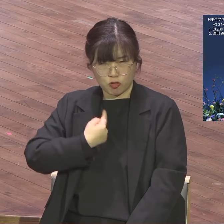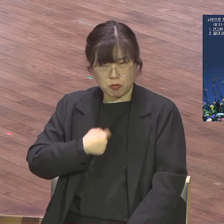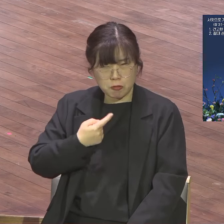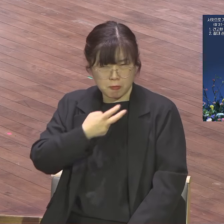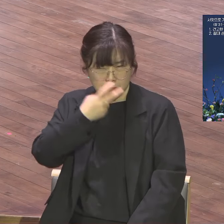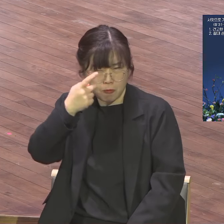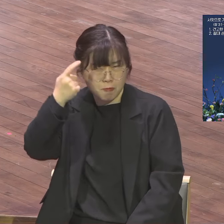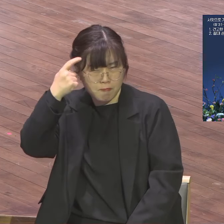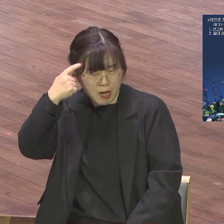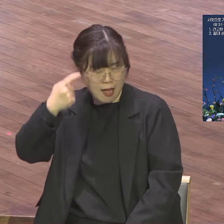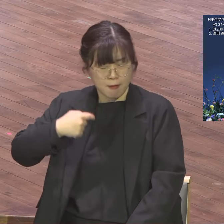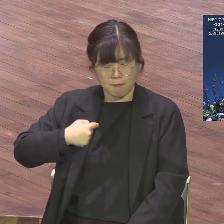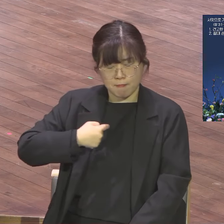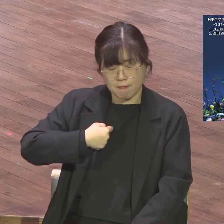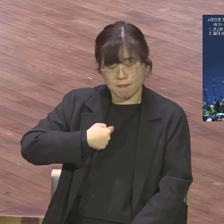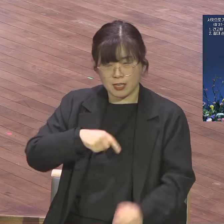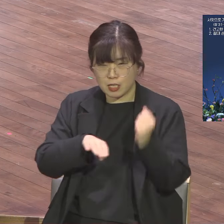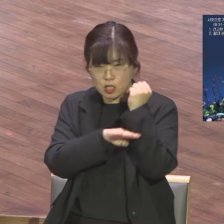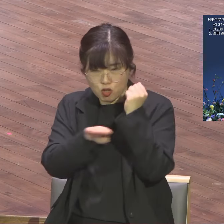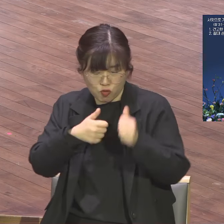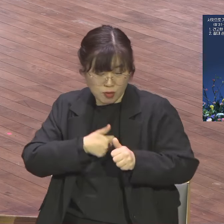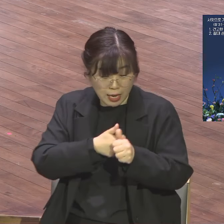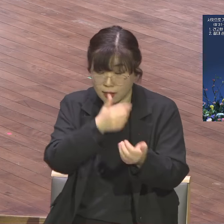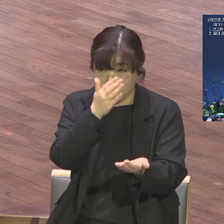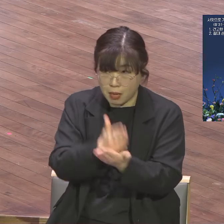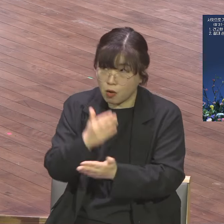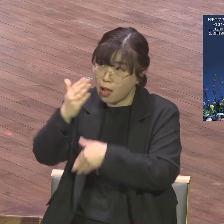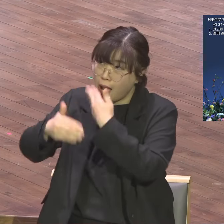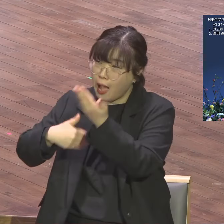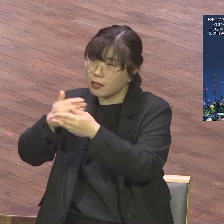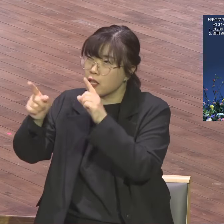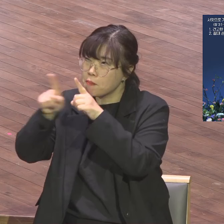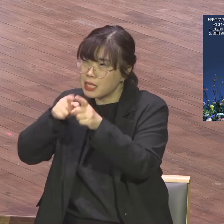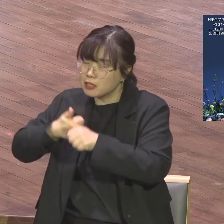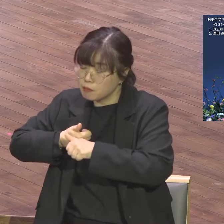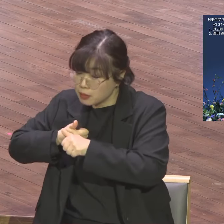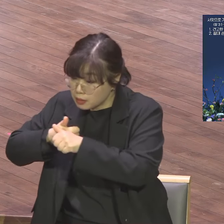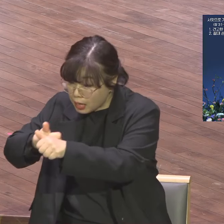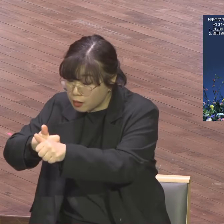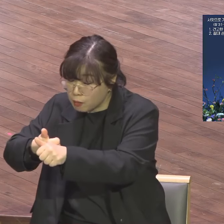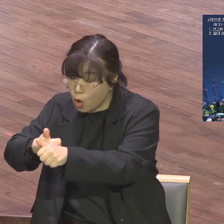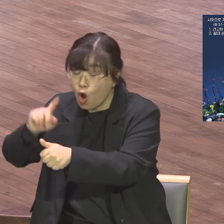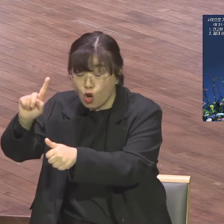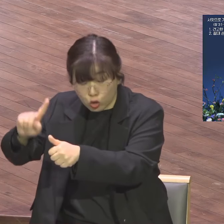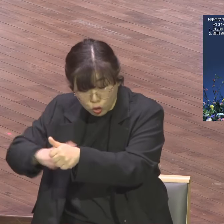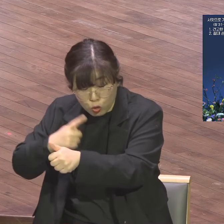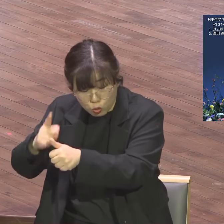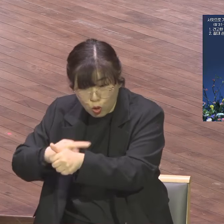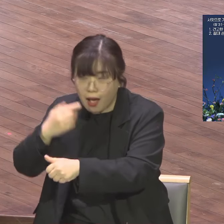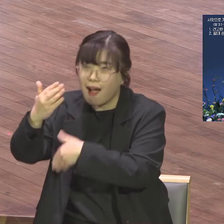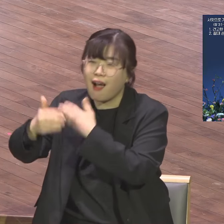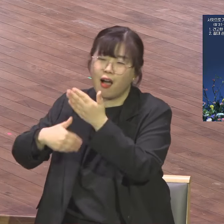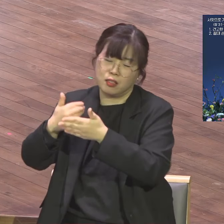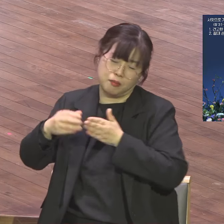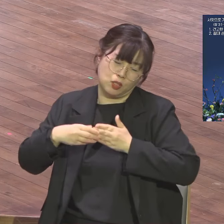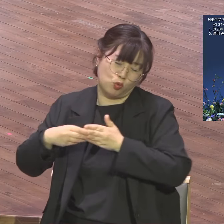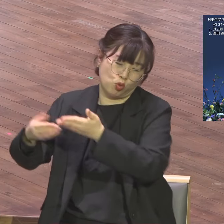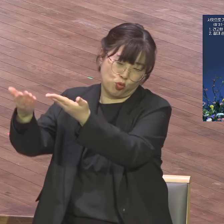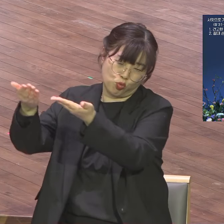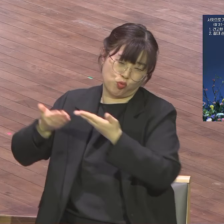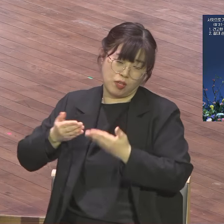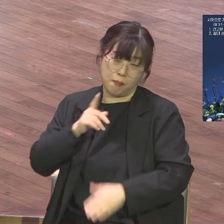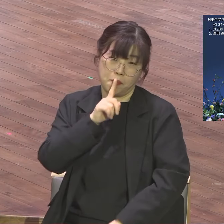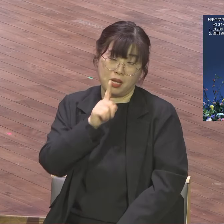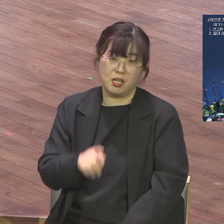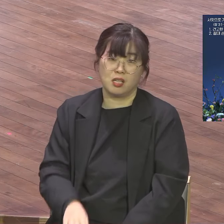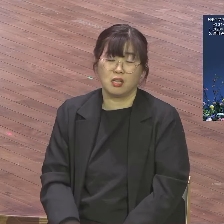여기서 지도라고 하는 것은 원어적으로 길 없는 곳에도 길을 내신다 그런 뜻이에요. 아시겠어요? 길 없는 곳